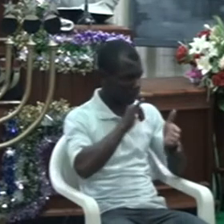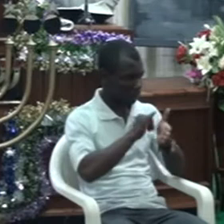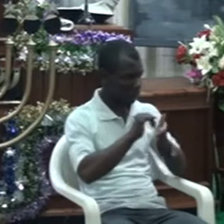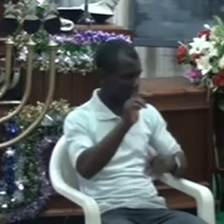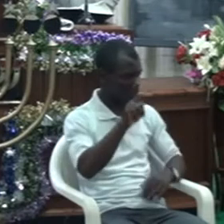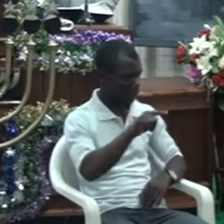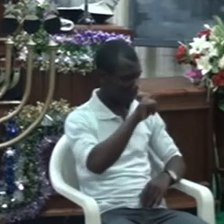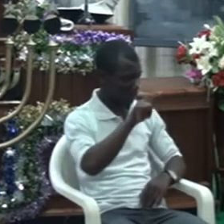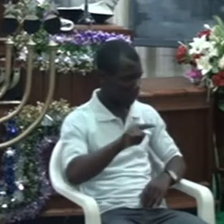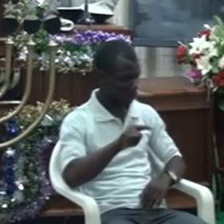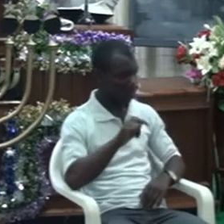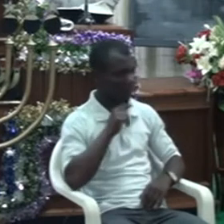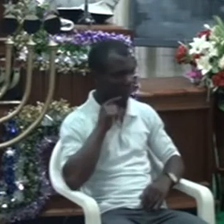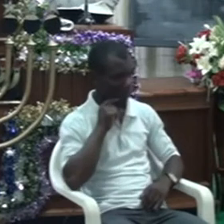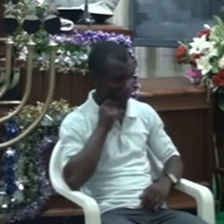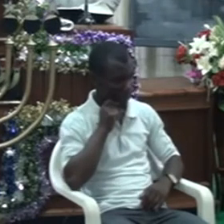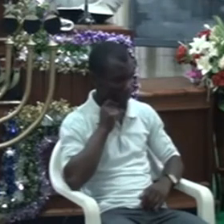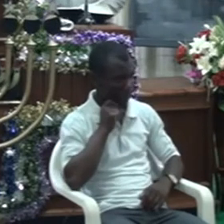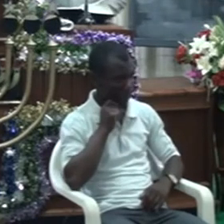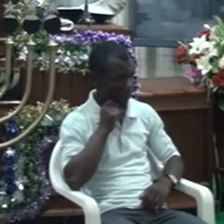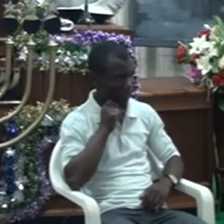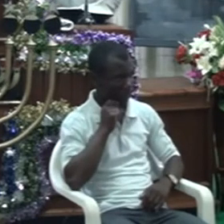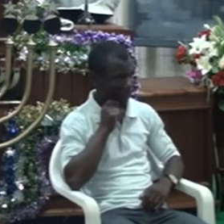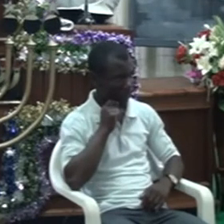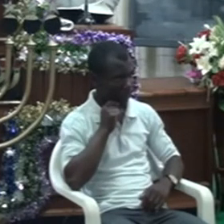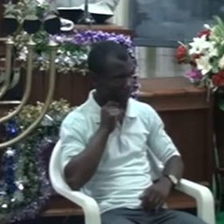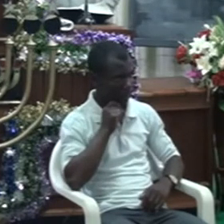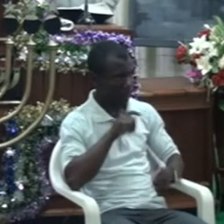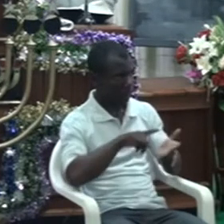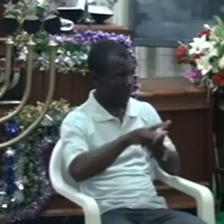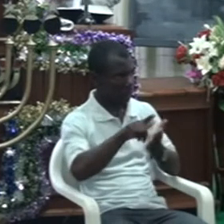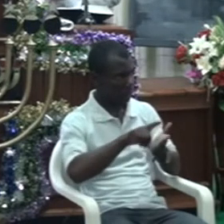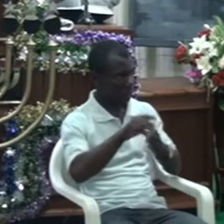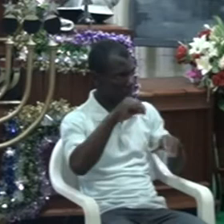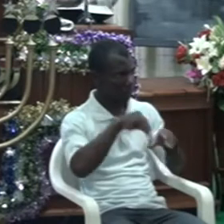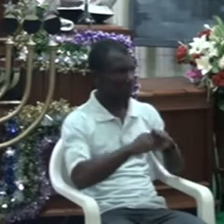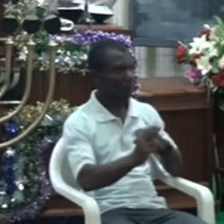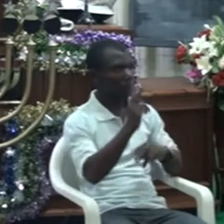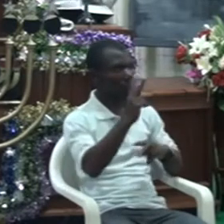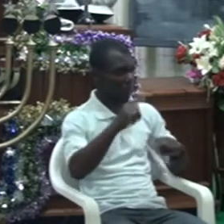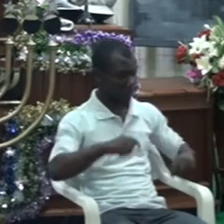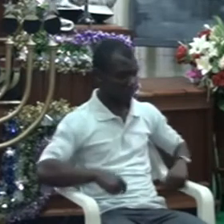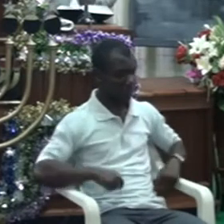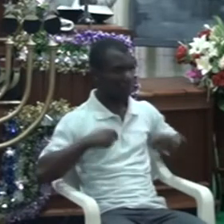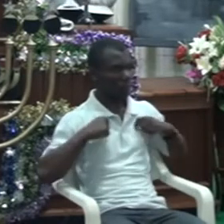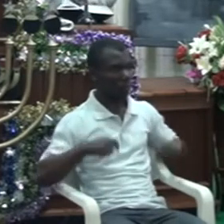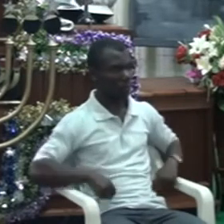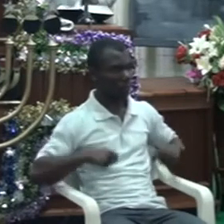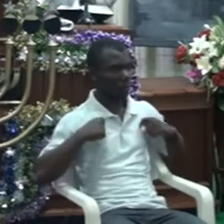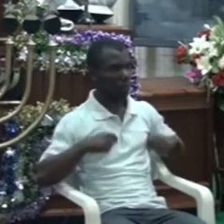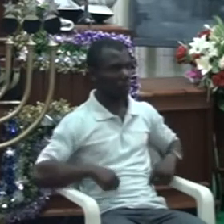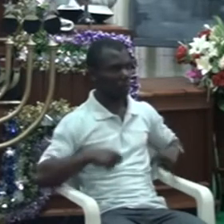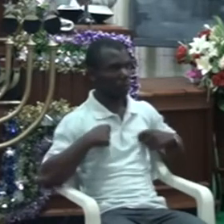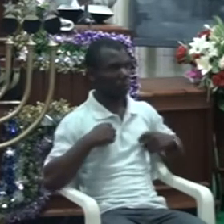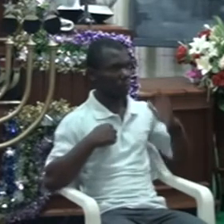corriger. Ni kusaiisha. Amen. Soma 2 Timothée chapitre 3 à partir de